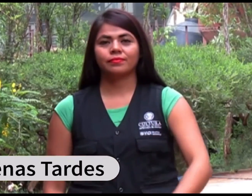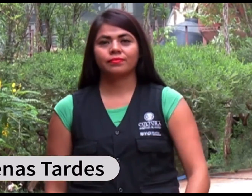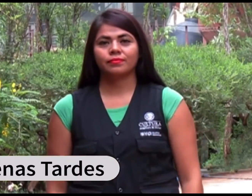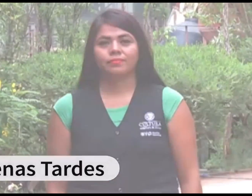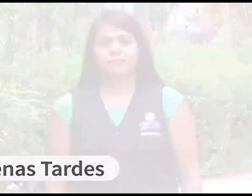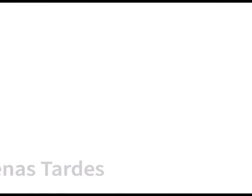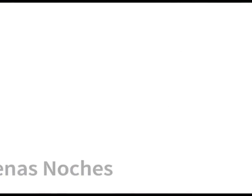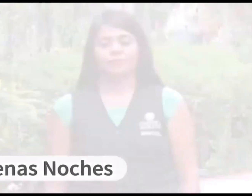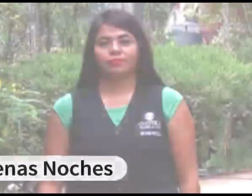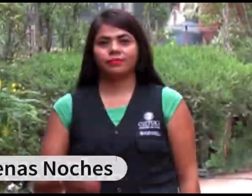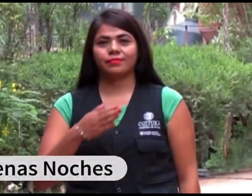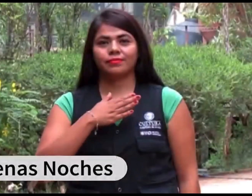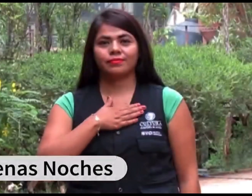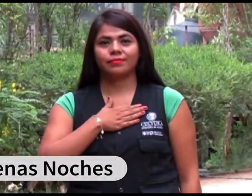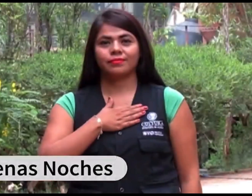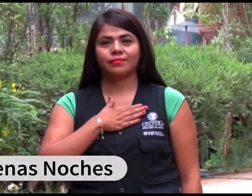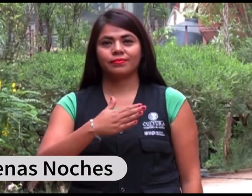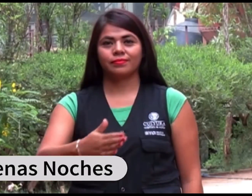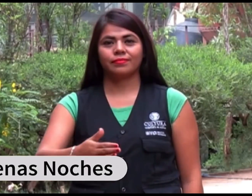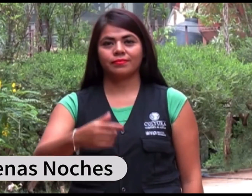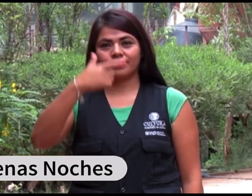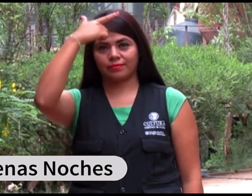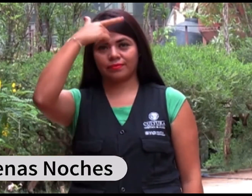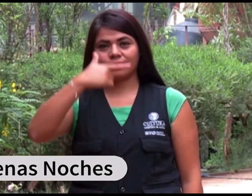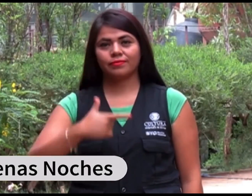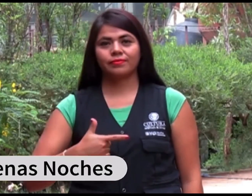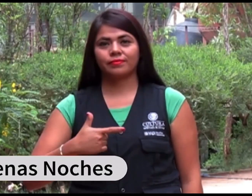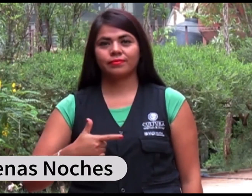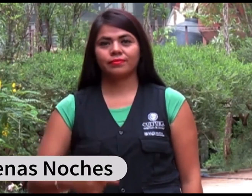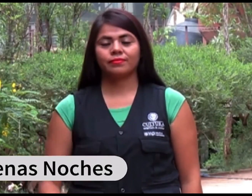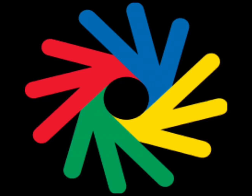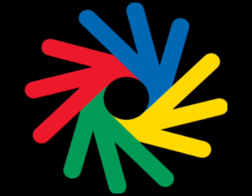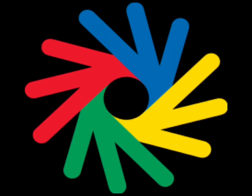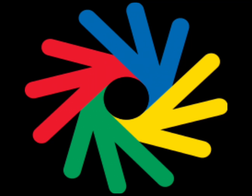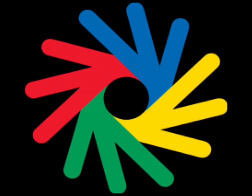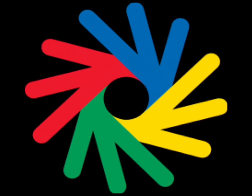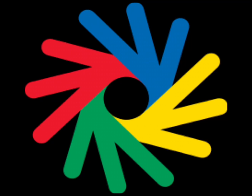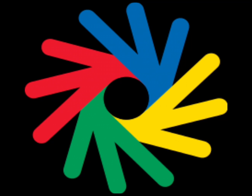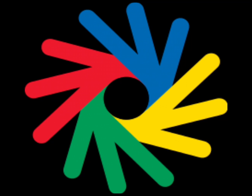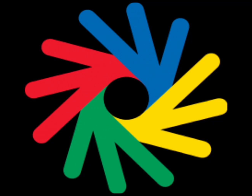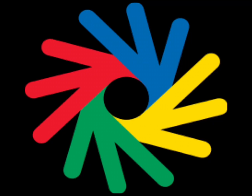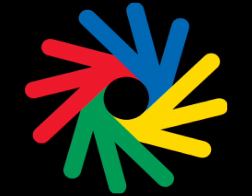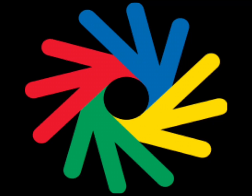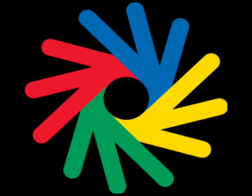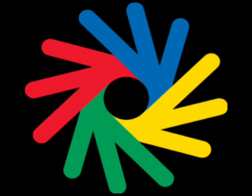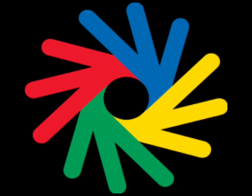la lengua de señas no es universal, sin embargo, sí existe un sistema de signos